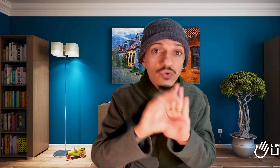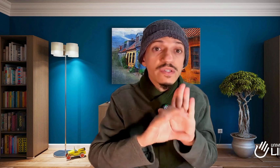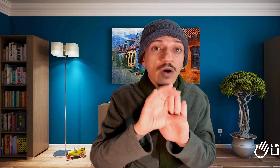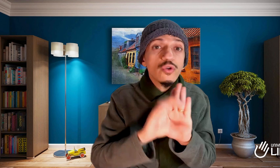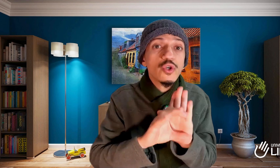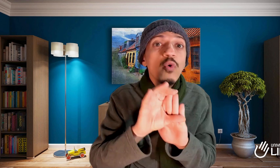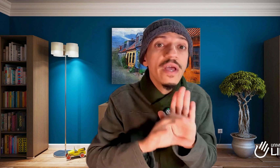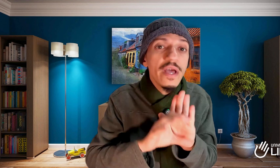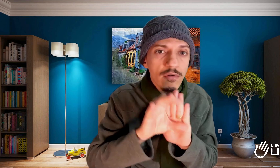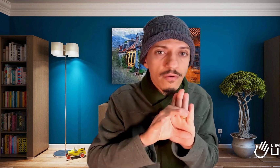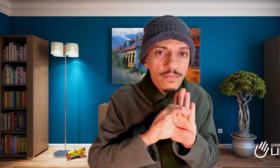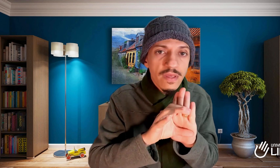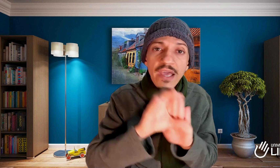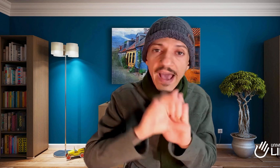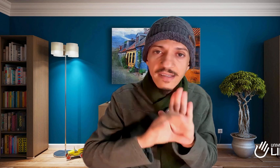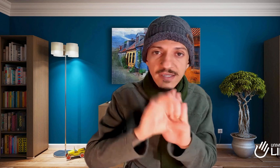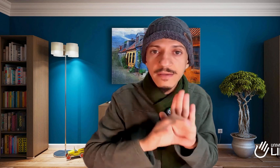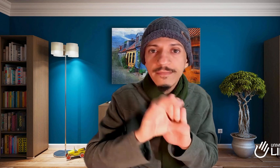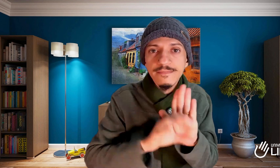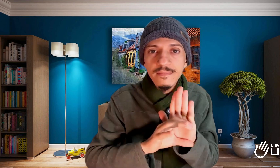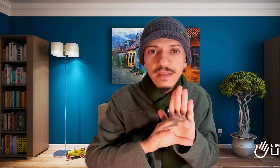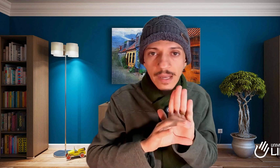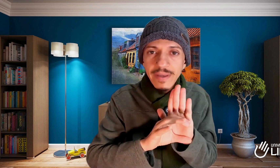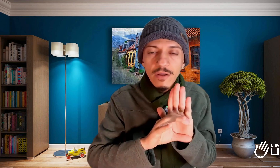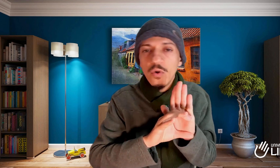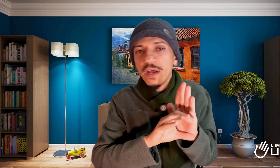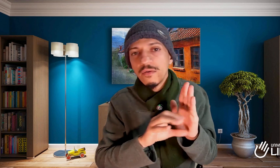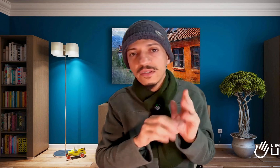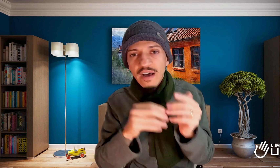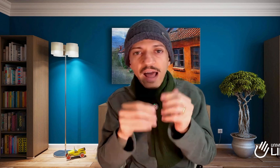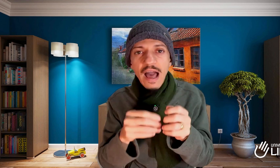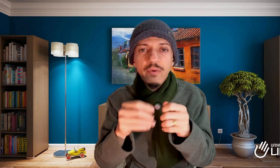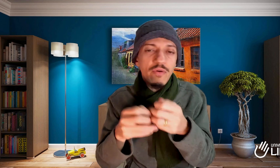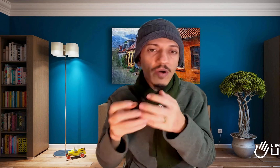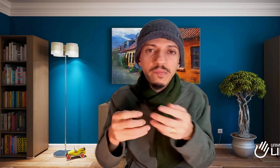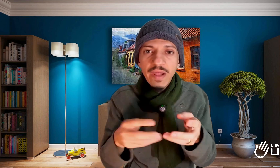sinal de currículo que é assim. Sabe aquele currículo que você vai lá procurar um emprego e tal,